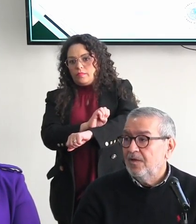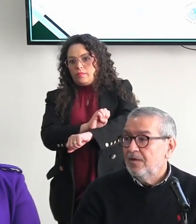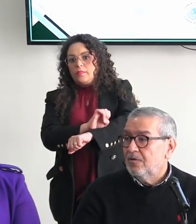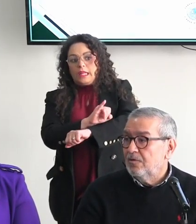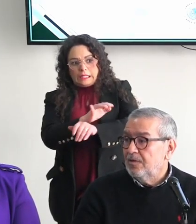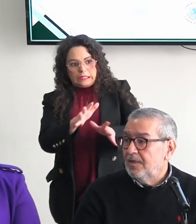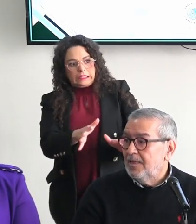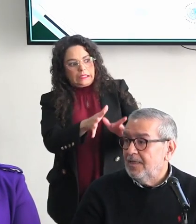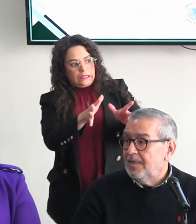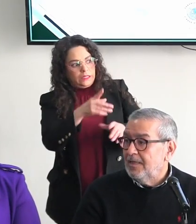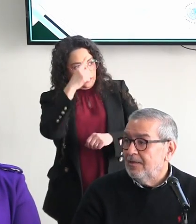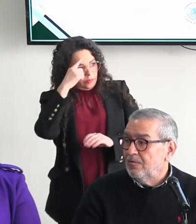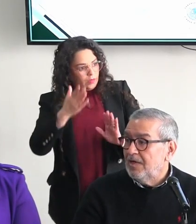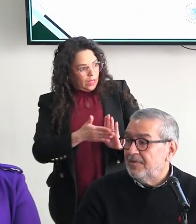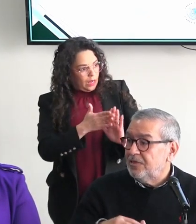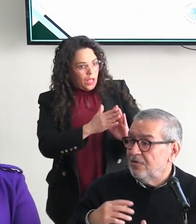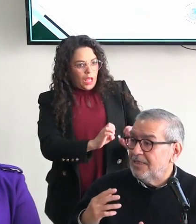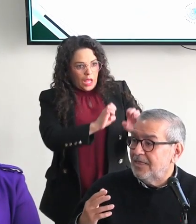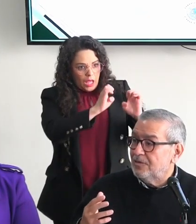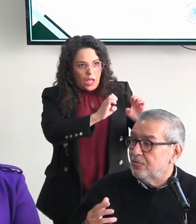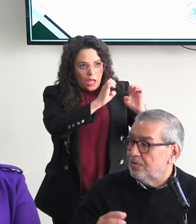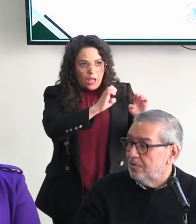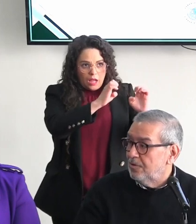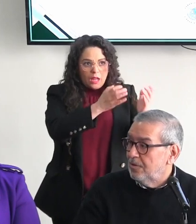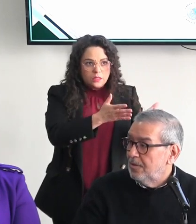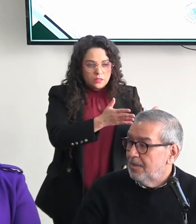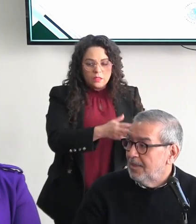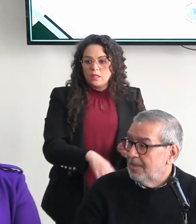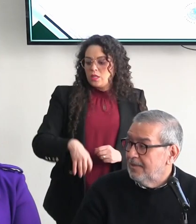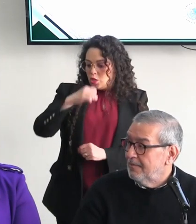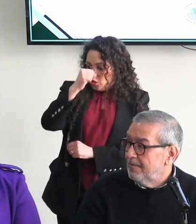inmobiliario, con una visión hacia el sur